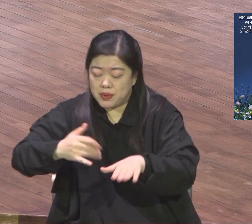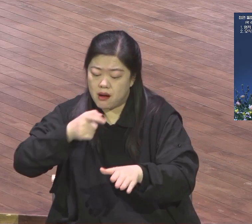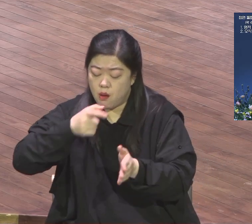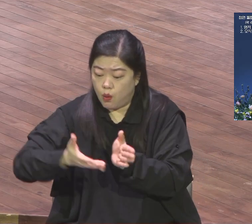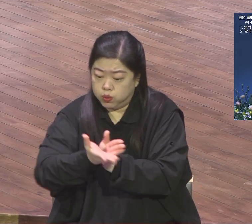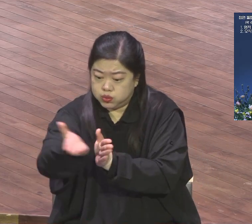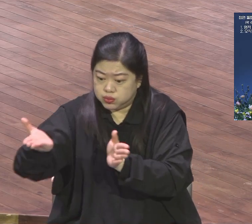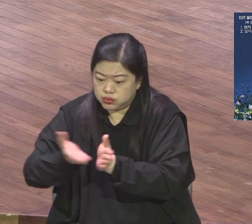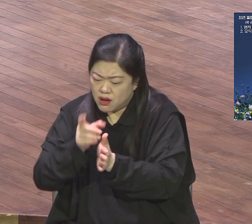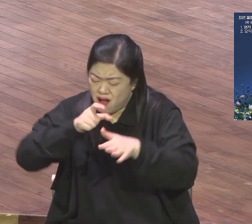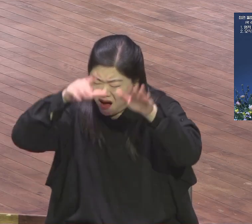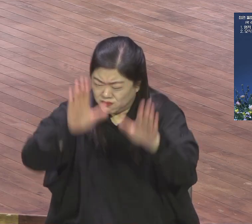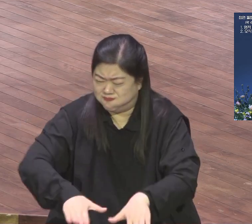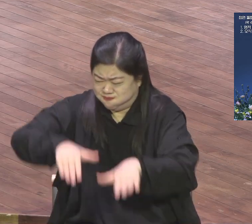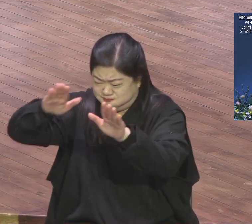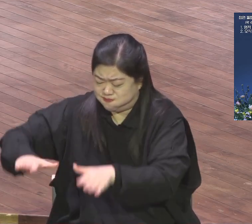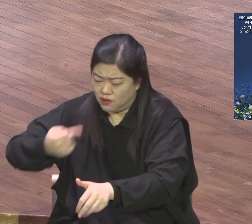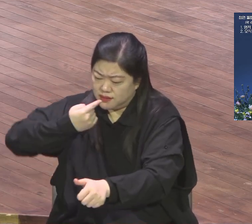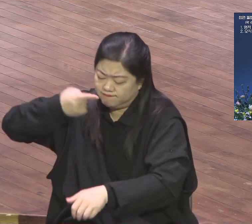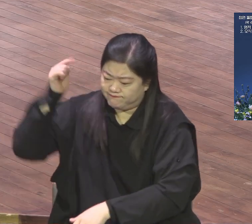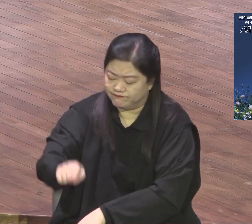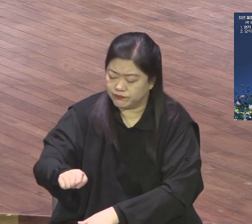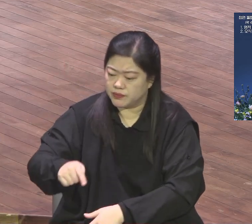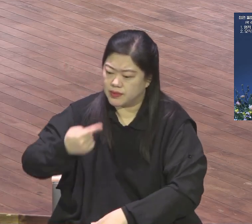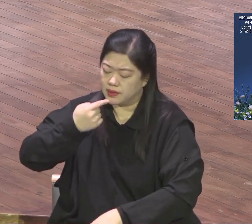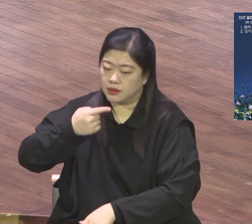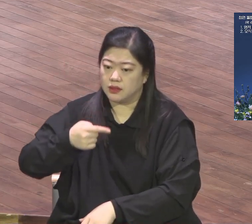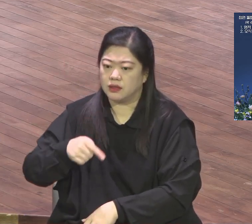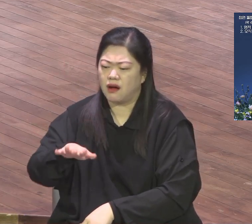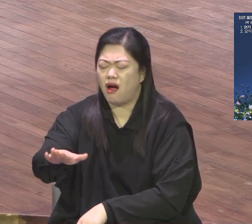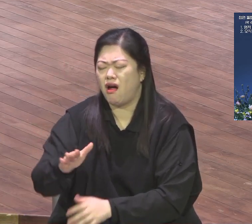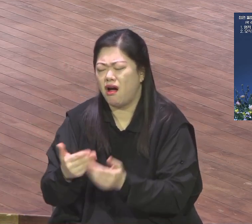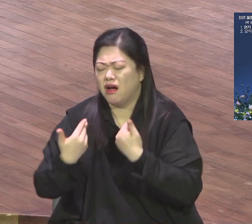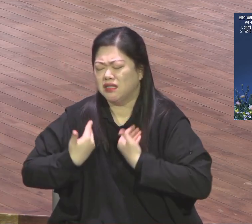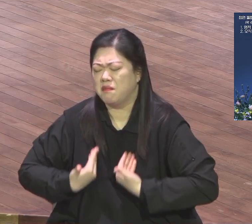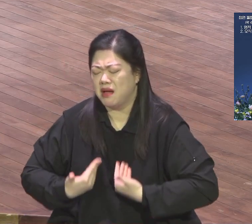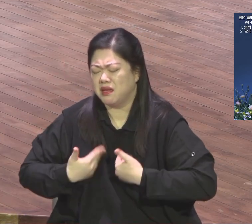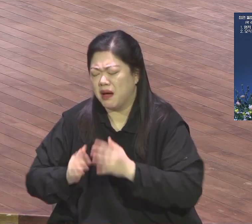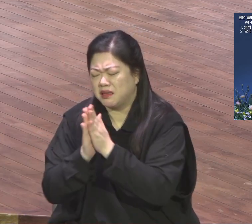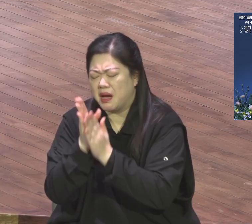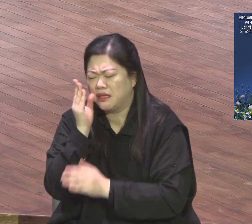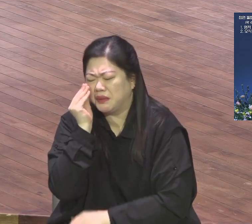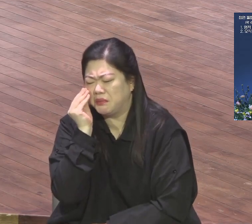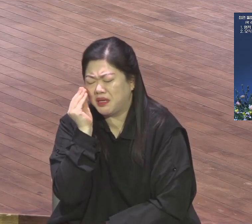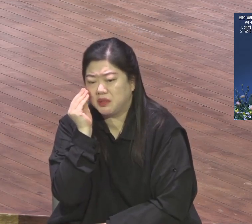예수님의 현장 사역을 방해하는 흑암 세력을 말씀으로 물리친 것입니다.